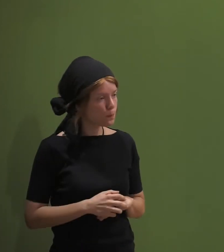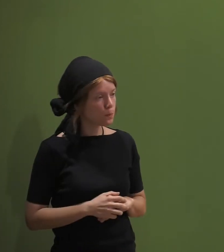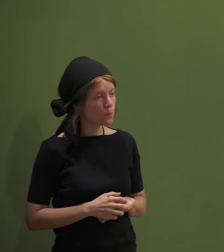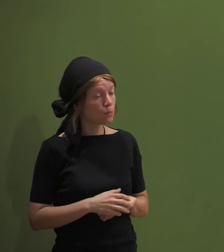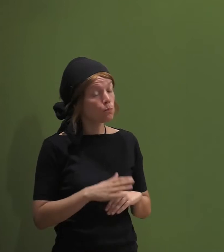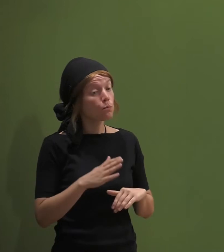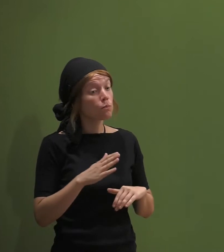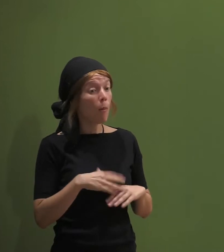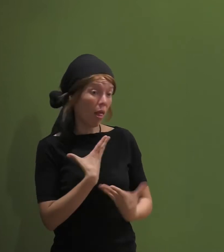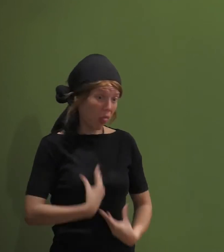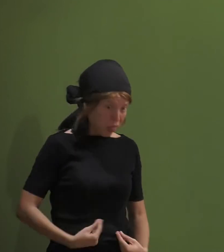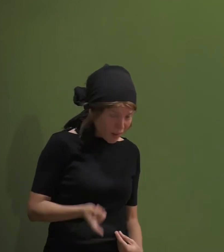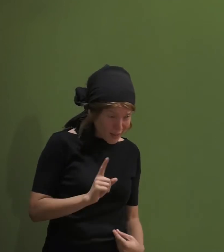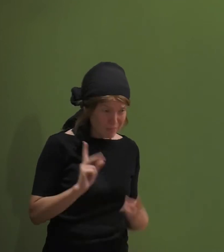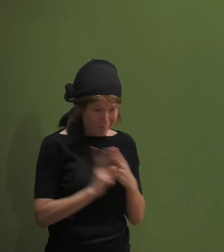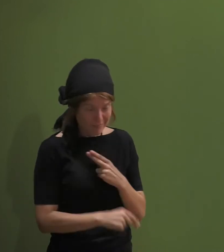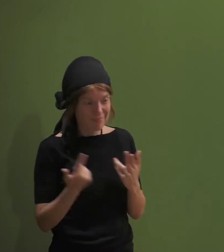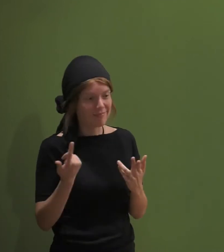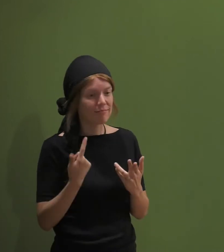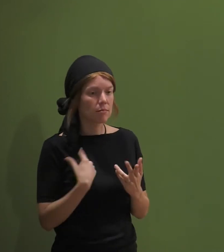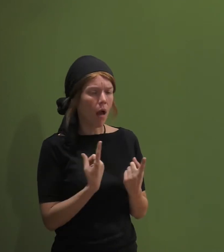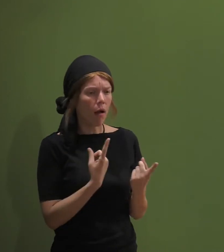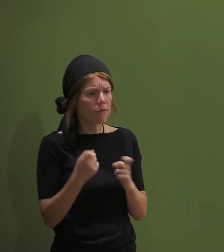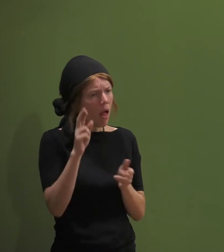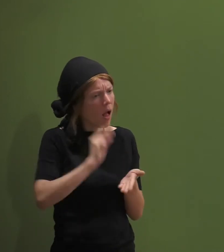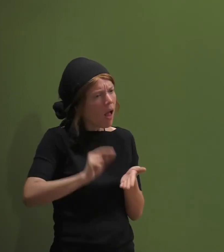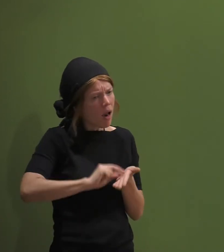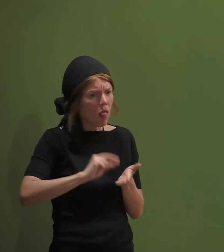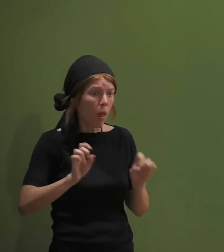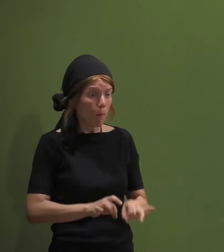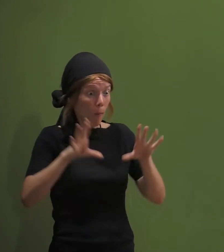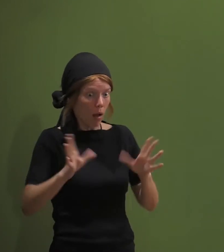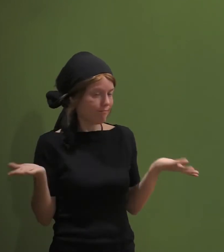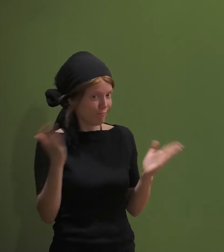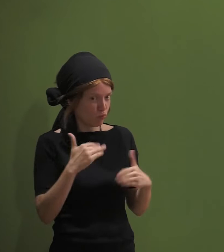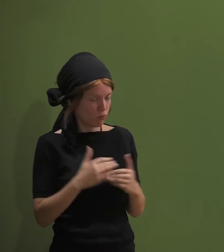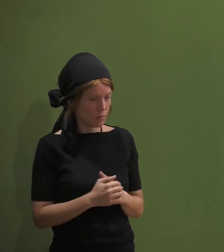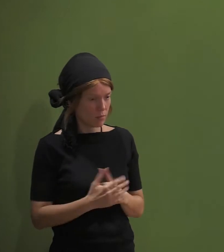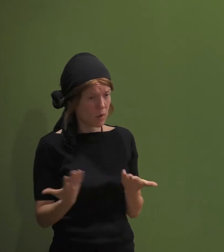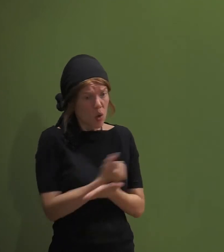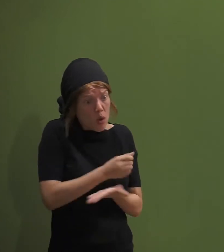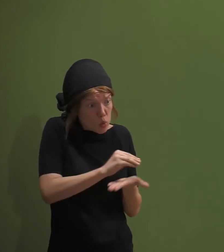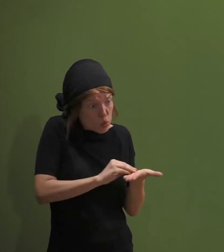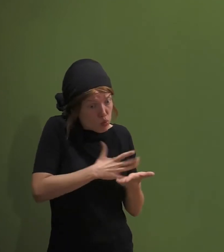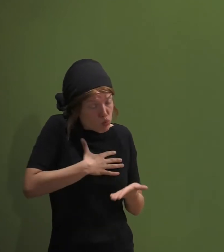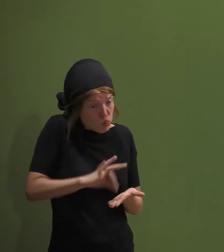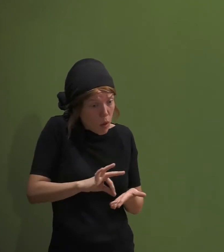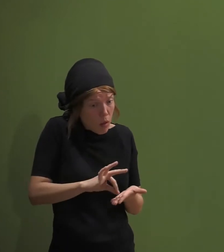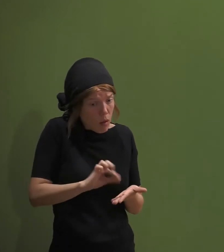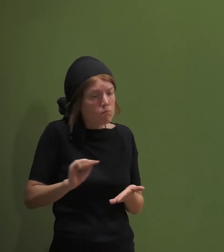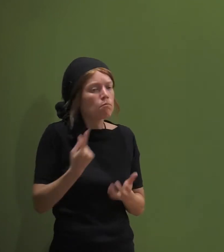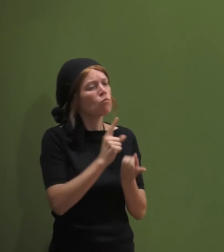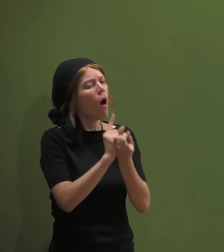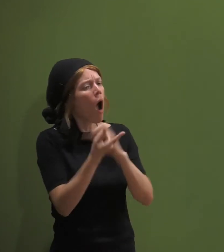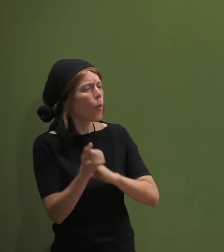Ahora bien, para evitar defraudarles, ya les prevengo sobre la falta de recetas mágicas en este asunto. Es más, toda solución posible pasa por cambios